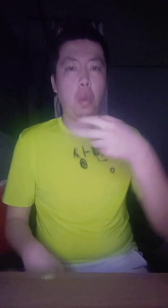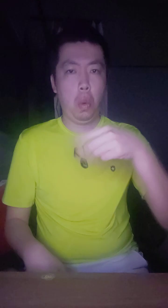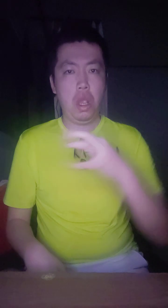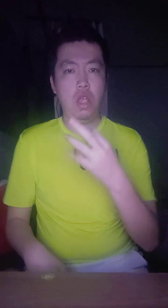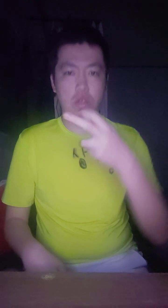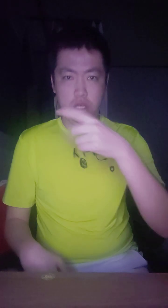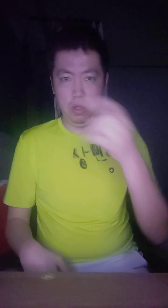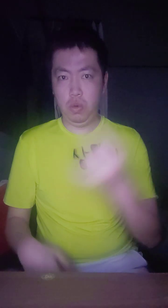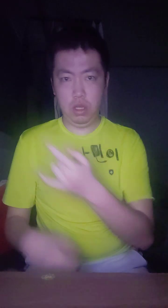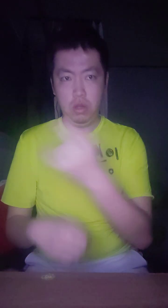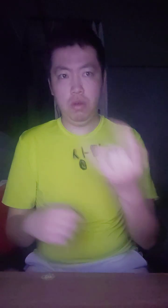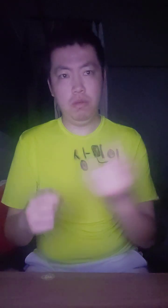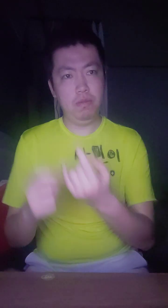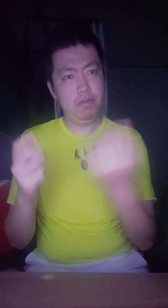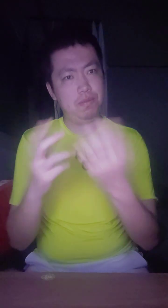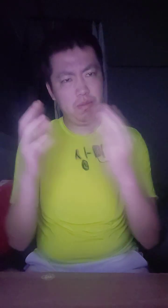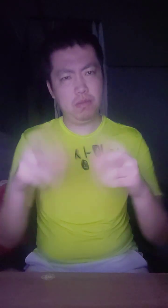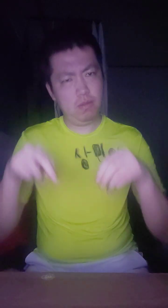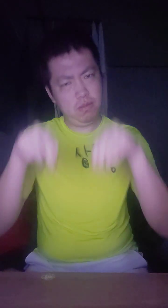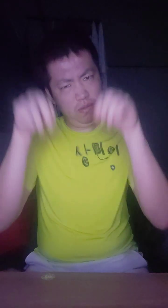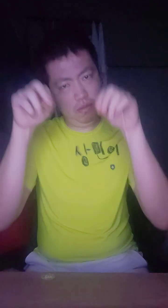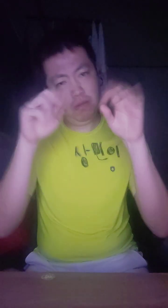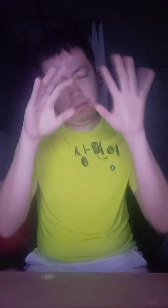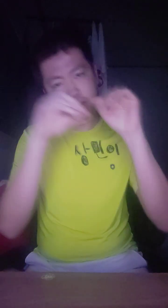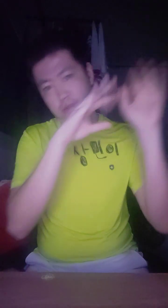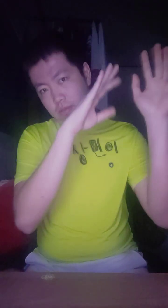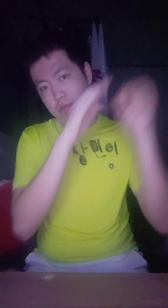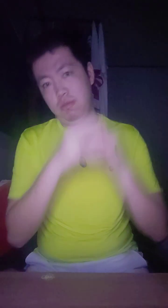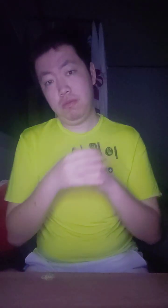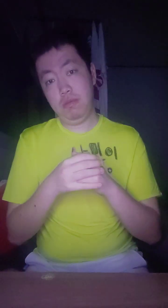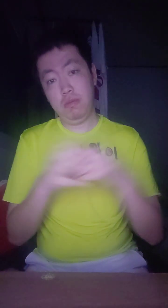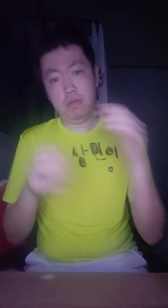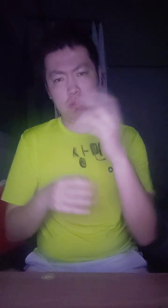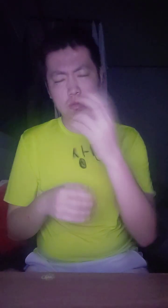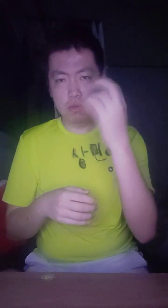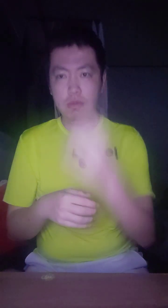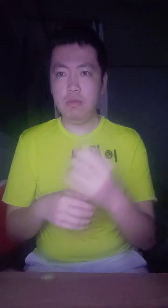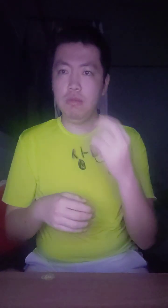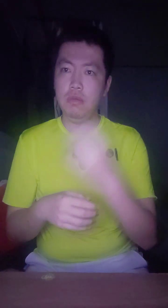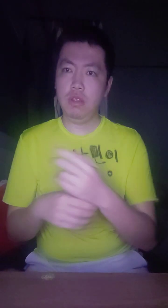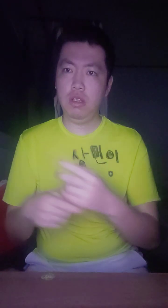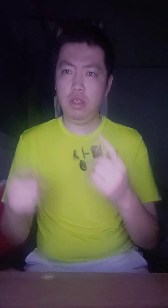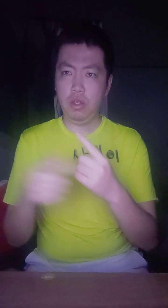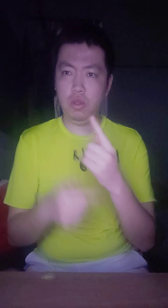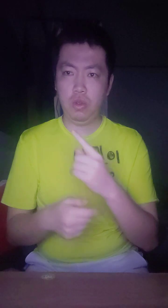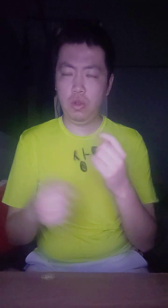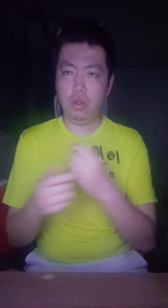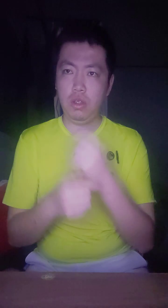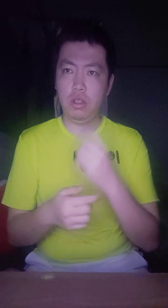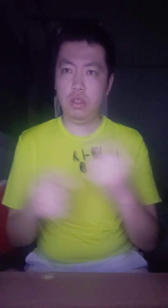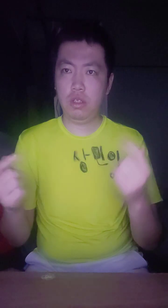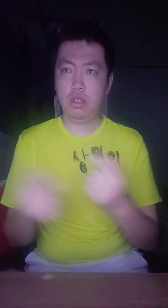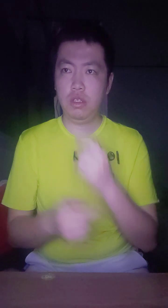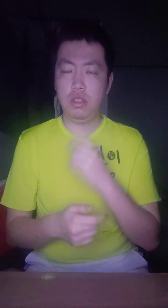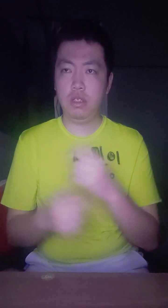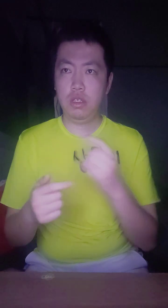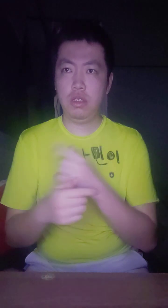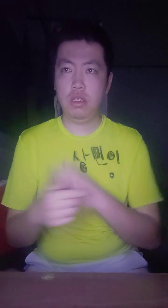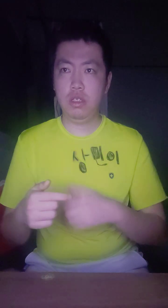고온 현상으로 인해서 급격한 정전이 있을 경우에 이는 천재지변으로 인한 것으로 판단을 해서 한전의 손해배상